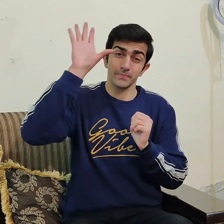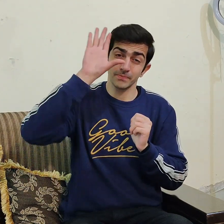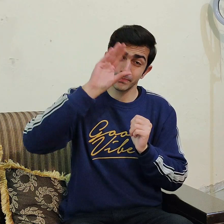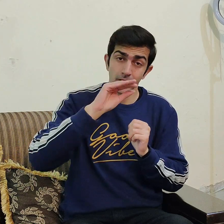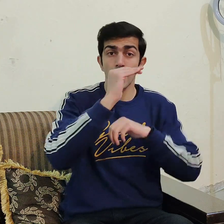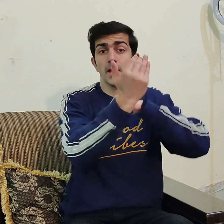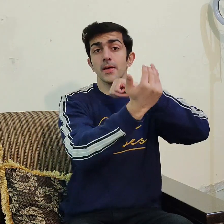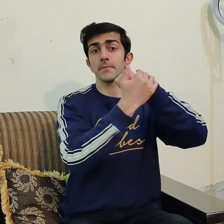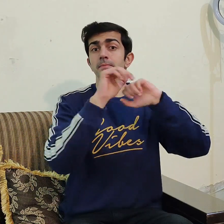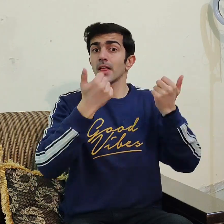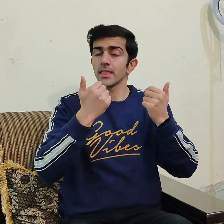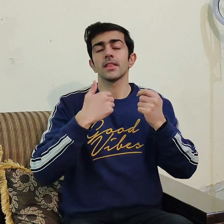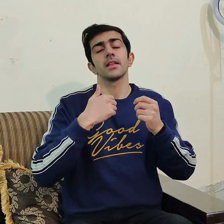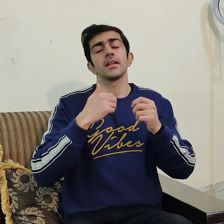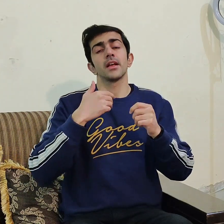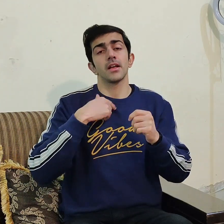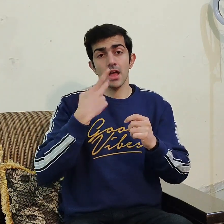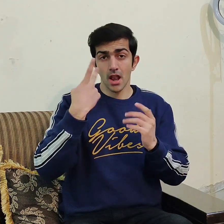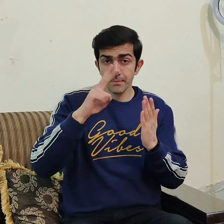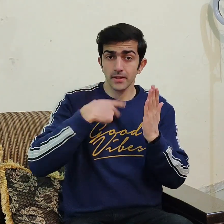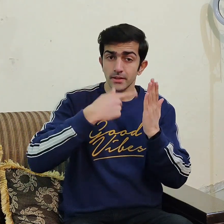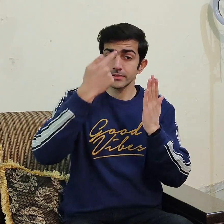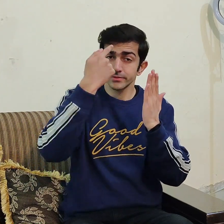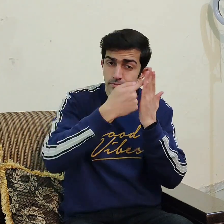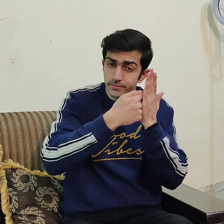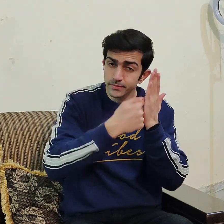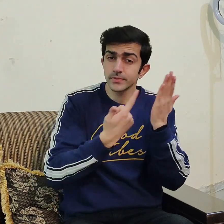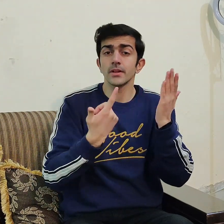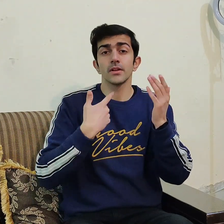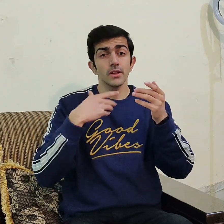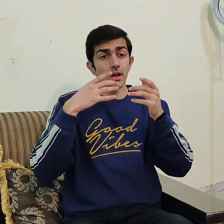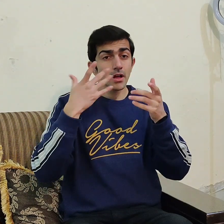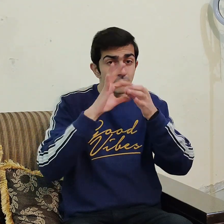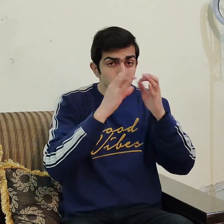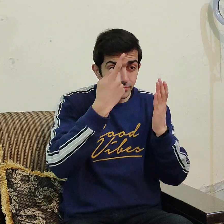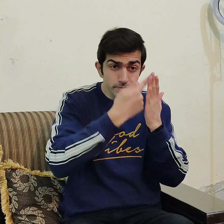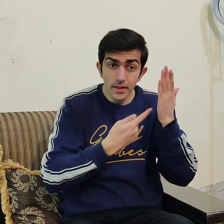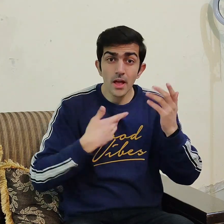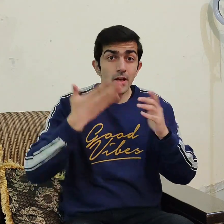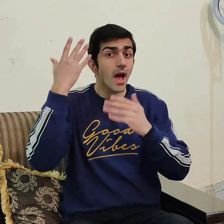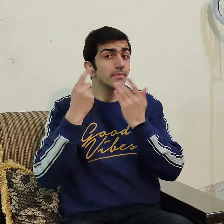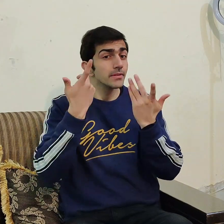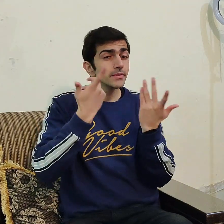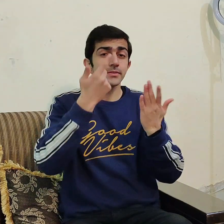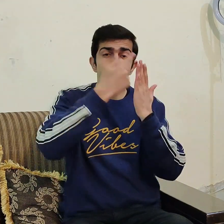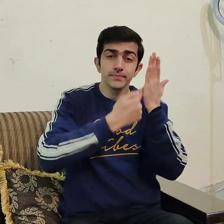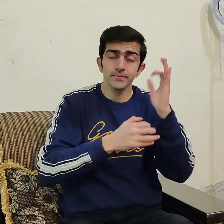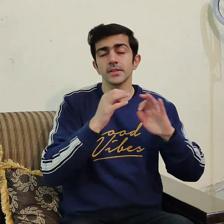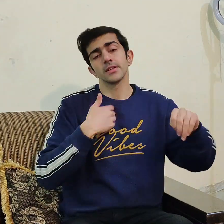हम वेट करते रहे, शाम को रिस्पांस आया कि अपनी सारी डिटेल्स शेयर करें, जो